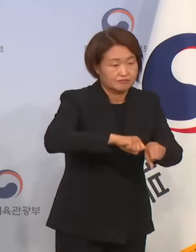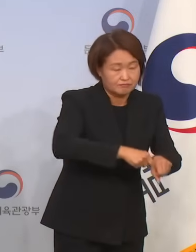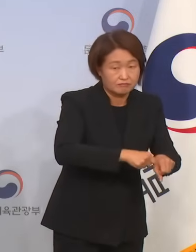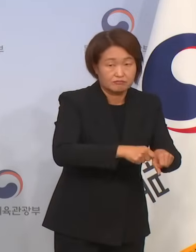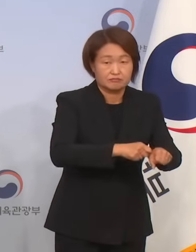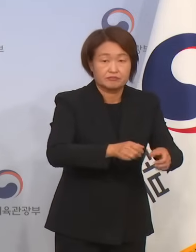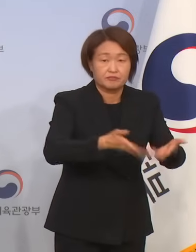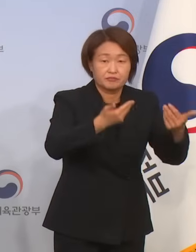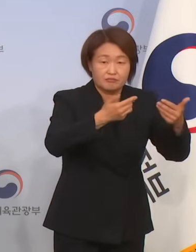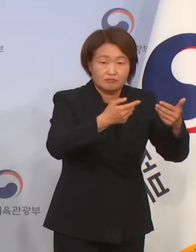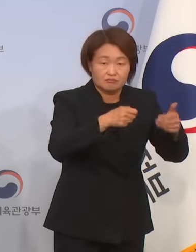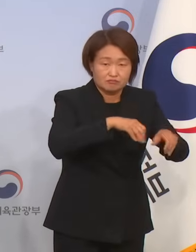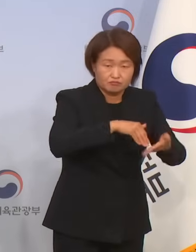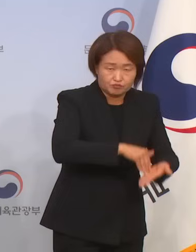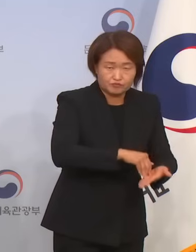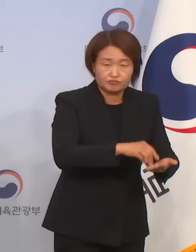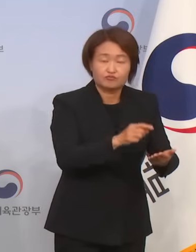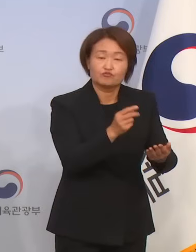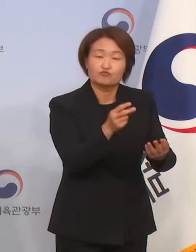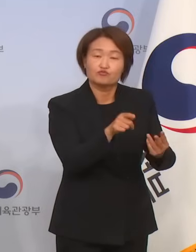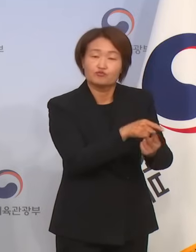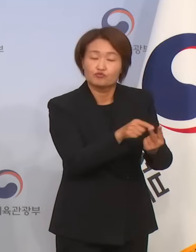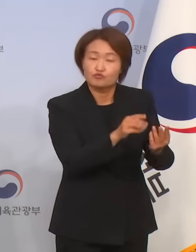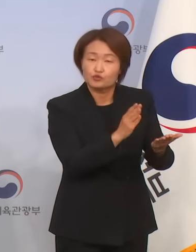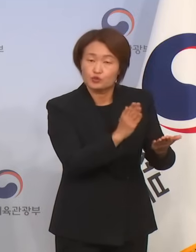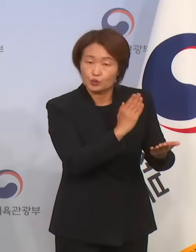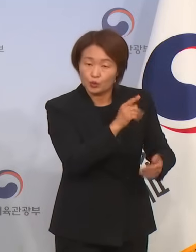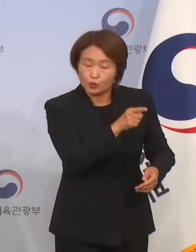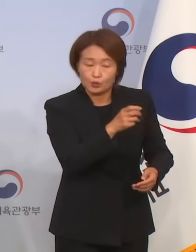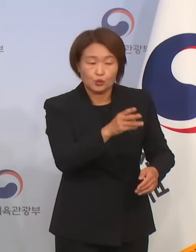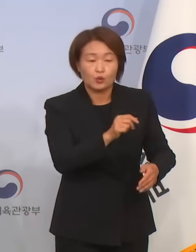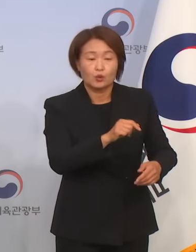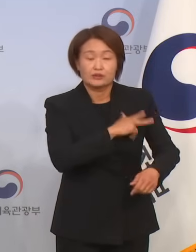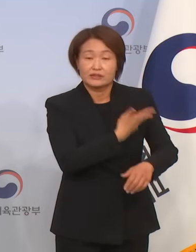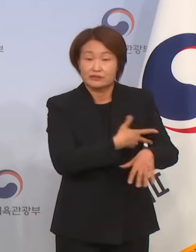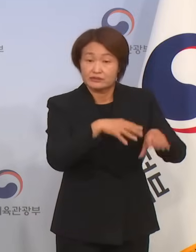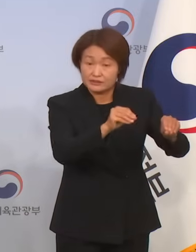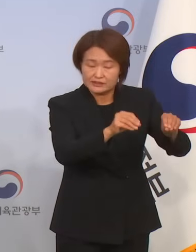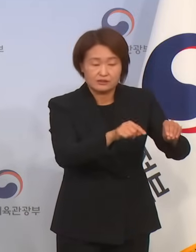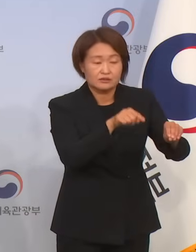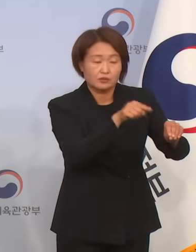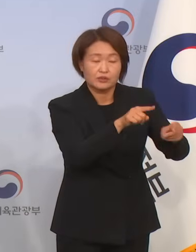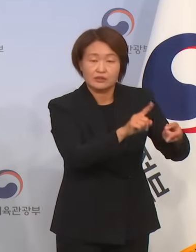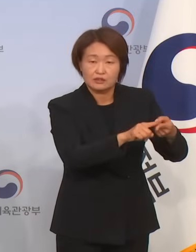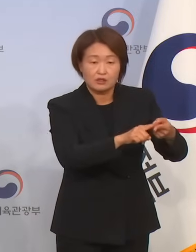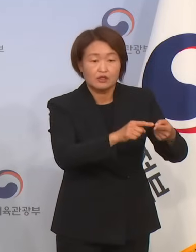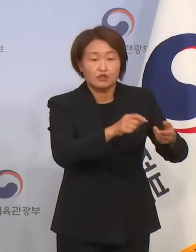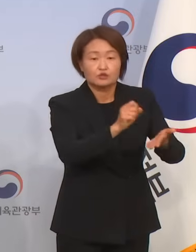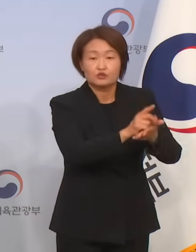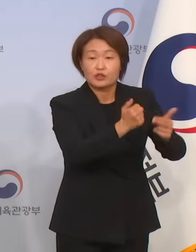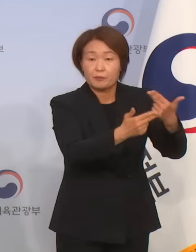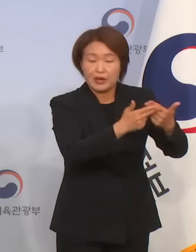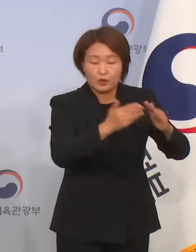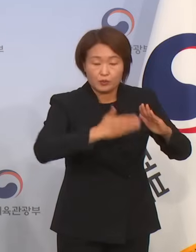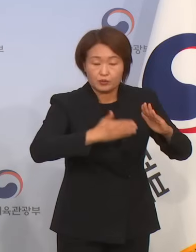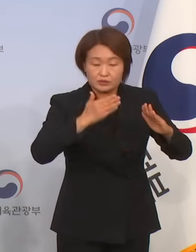왔고요. 그리고 자격정지 이상에는 우리 축구협회 그 공정위원회 규정에